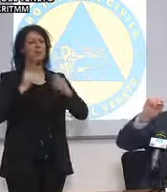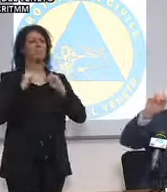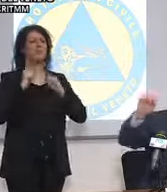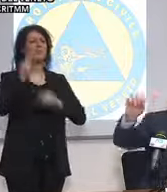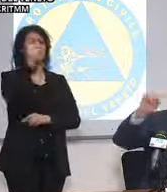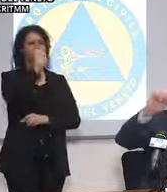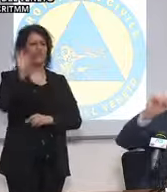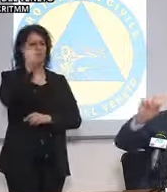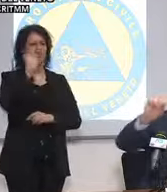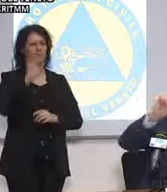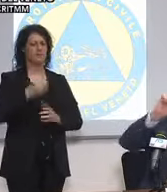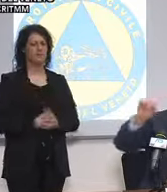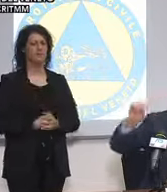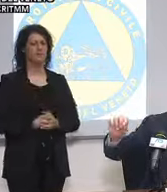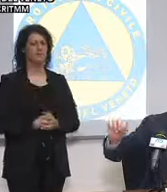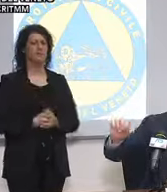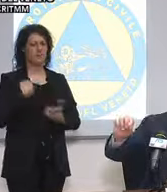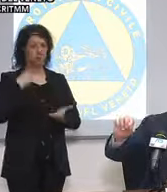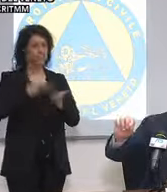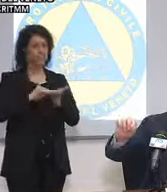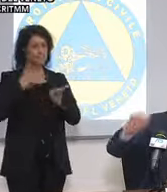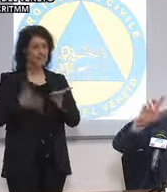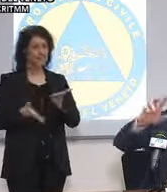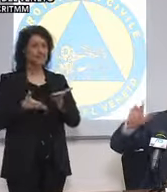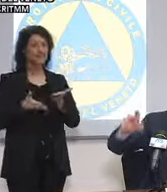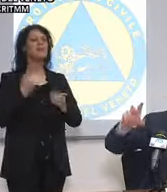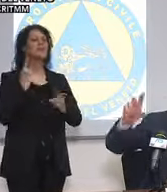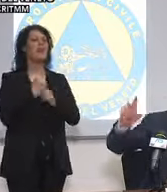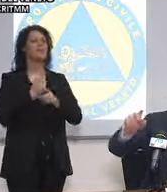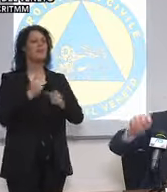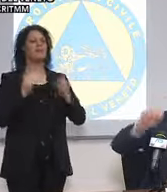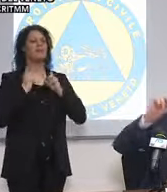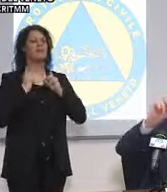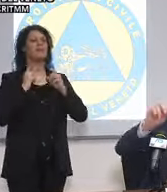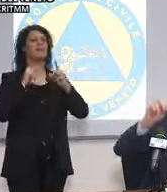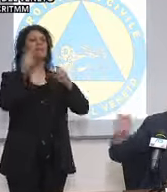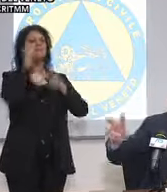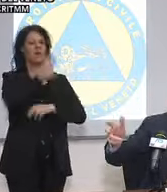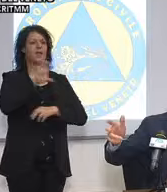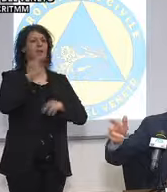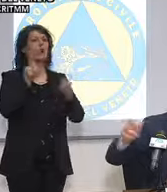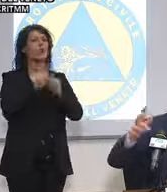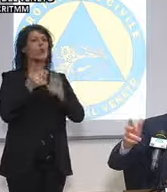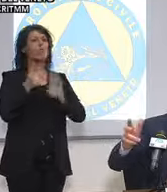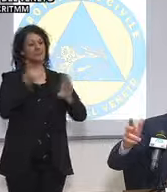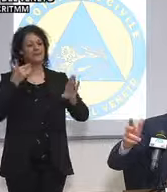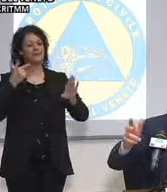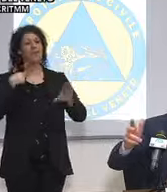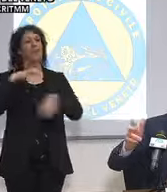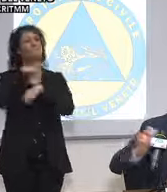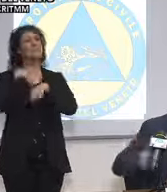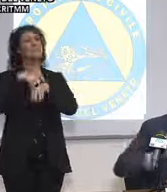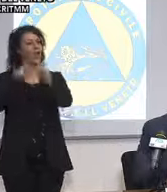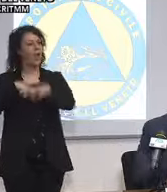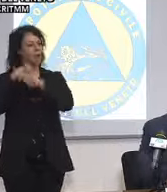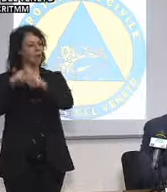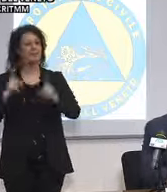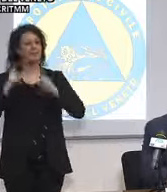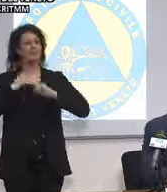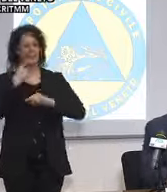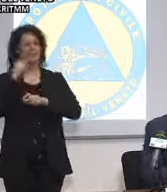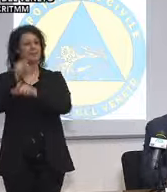sociale. E finché sono qua, difendo i veneti. Come quando ero ministro dell'agricoltura, difendevo gli agricoltori. Funziona così. Non ho